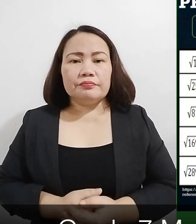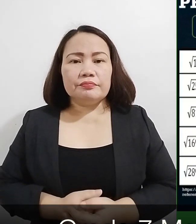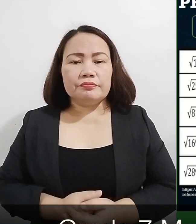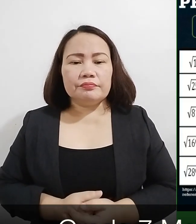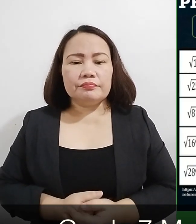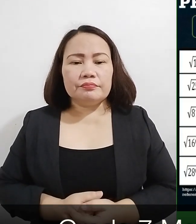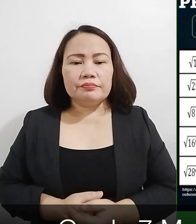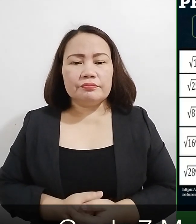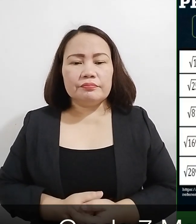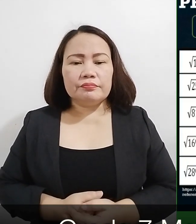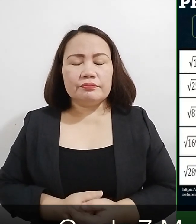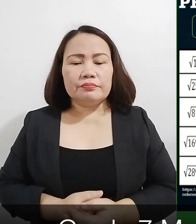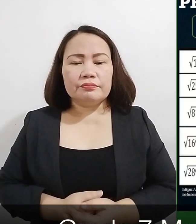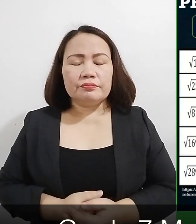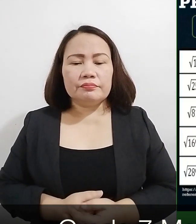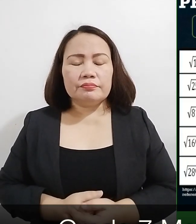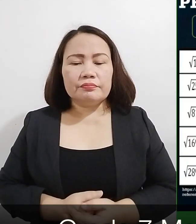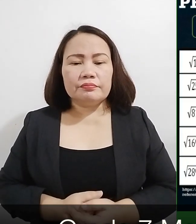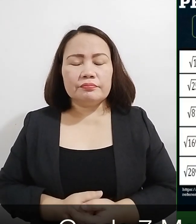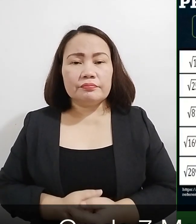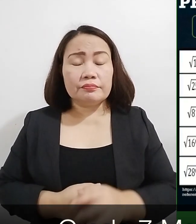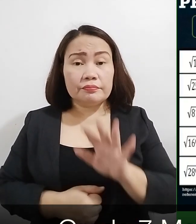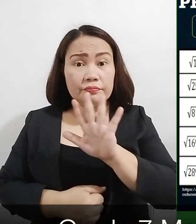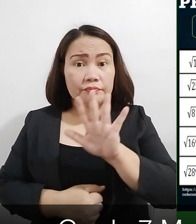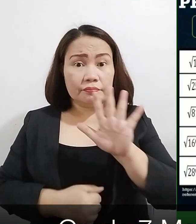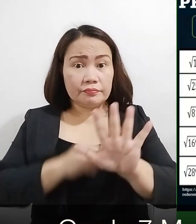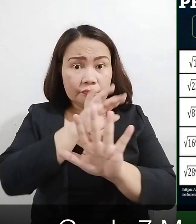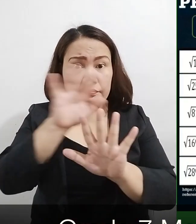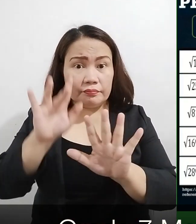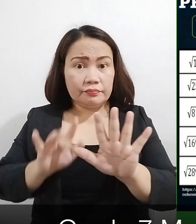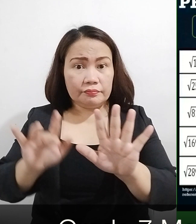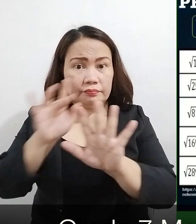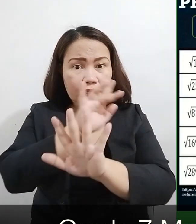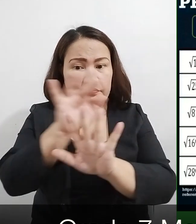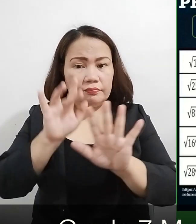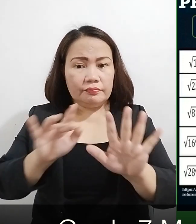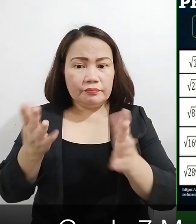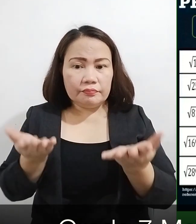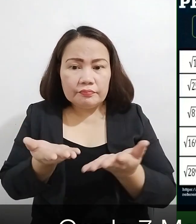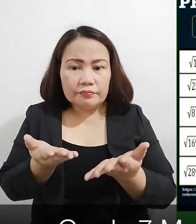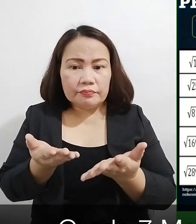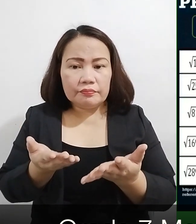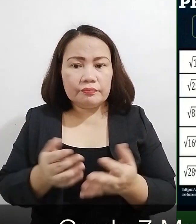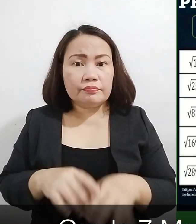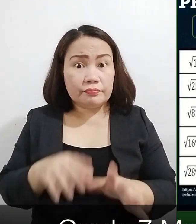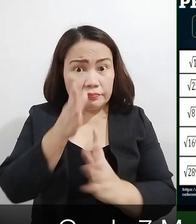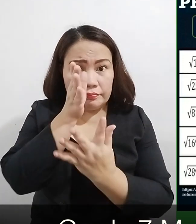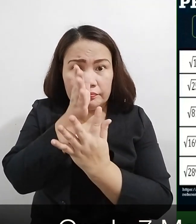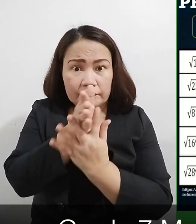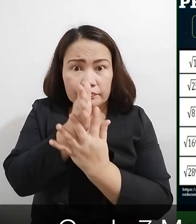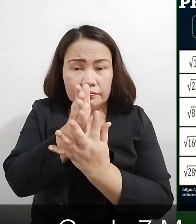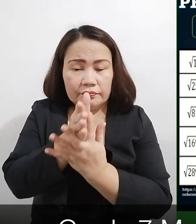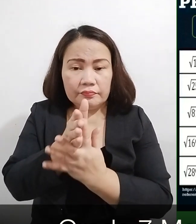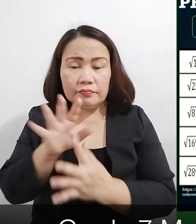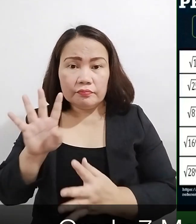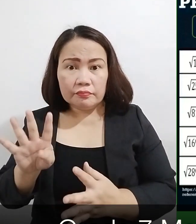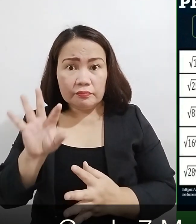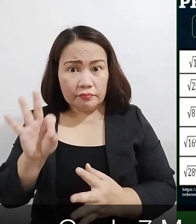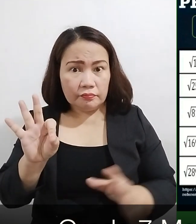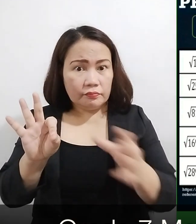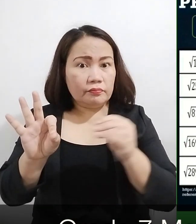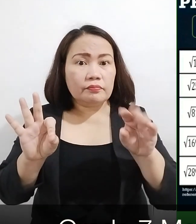natin siya. Okay? So, eto po siya. Now, so 55, nasa gitna siya ni 49